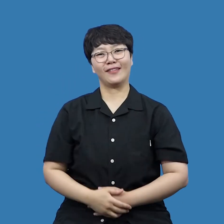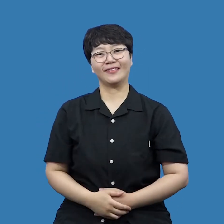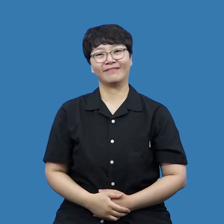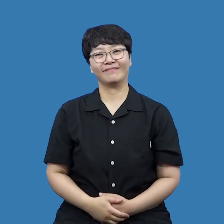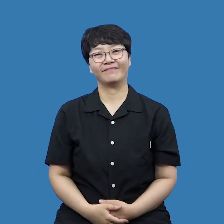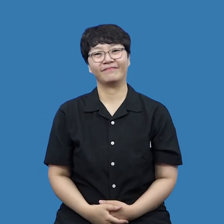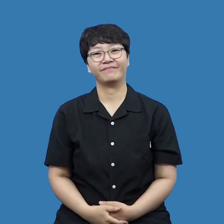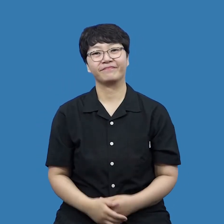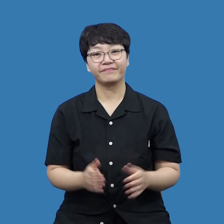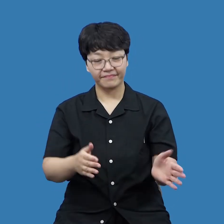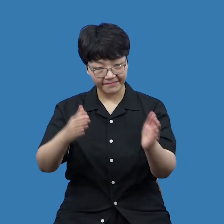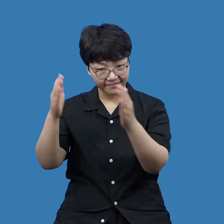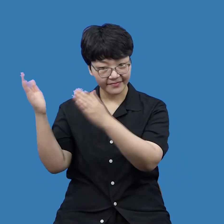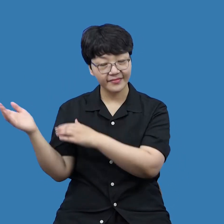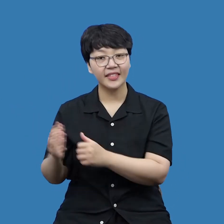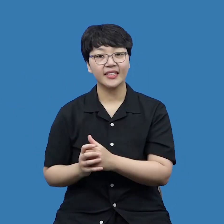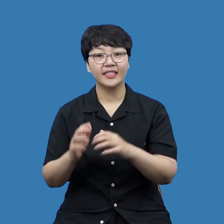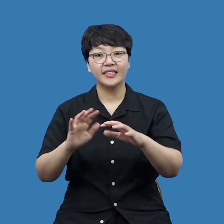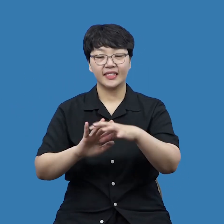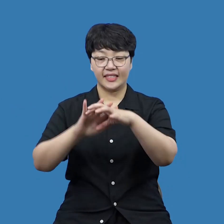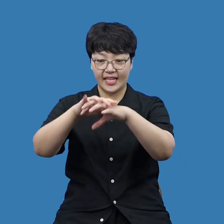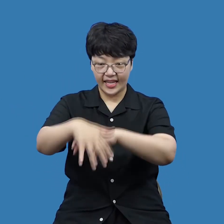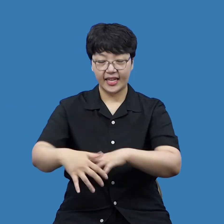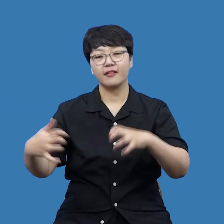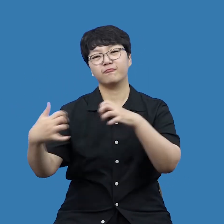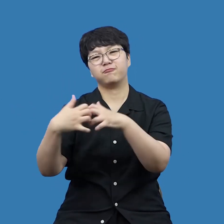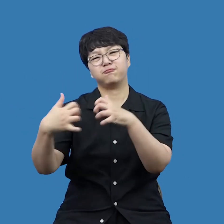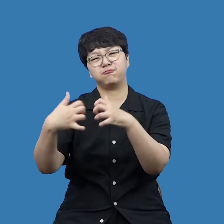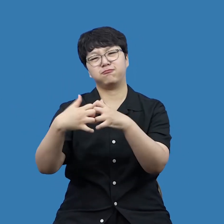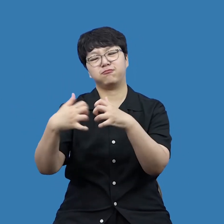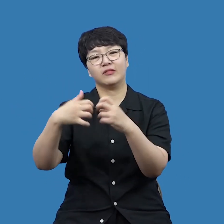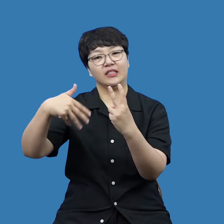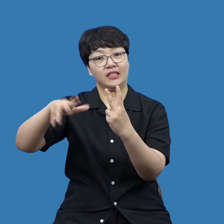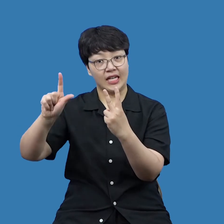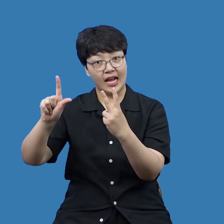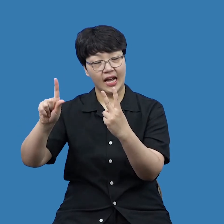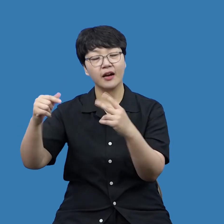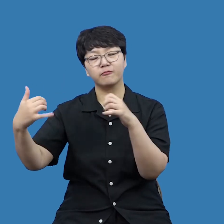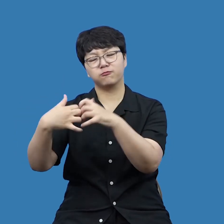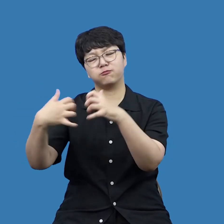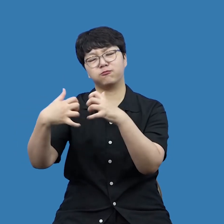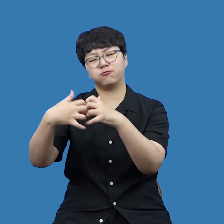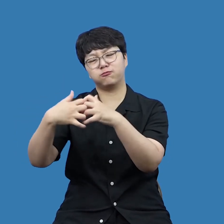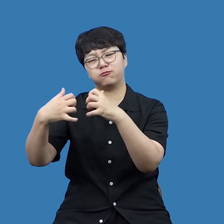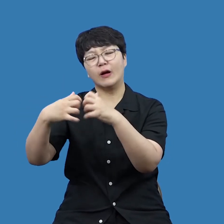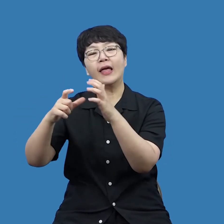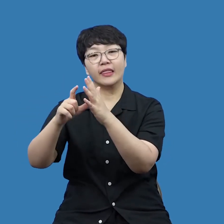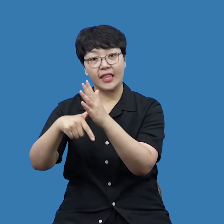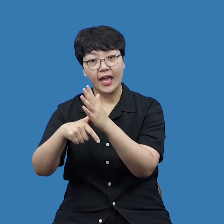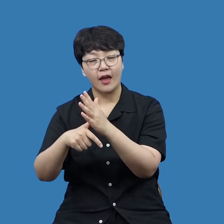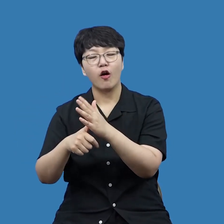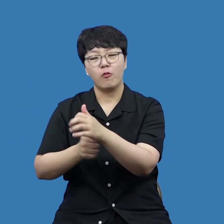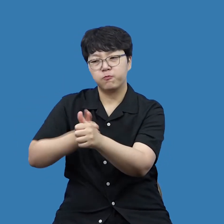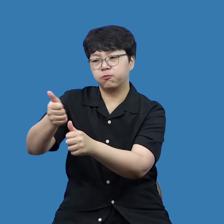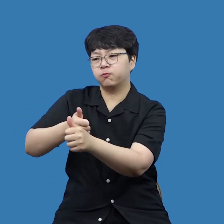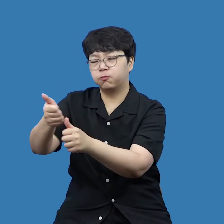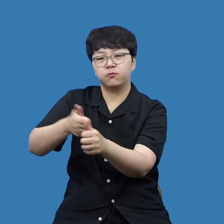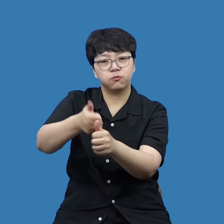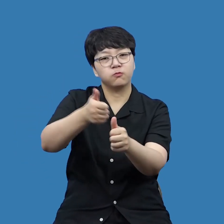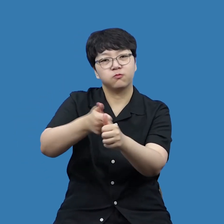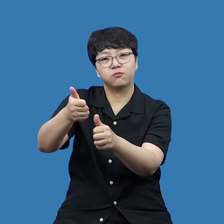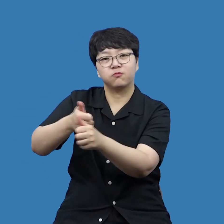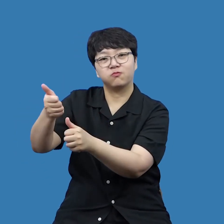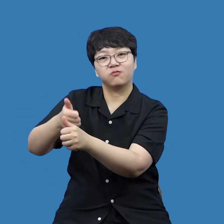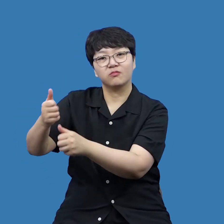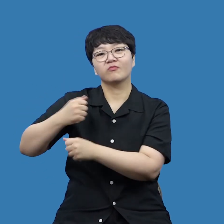이 세계 제2차 대전의 유명한 전쟁 영웅 메가더 장군, 제너럴 메카더가 전쟁의 승리자가